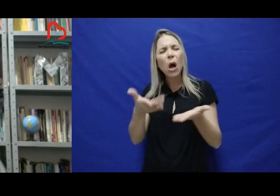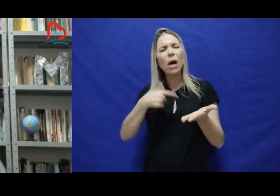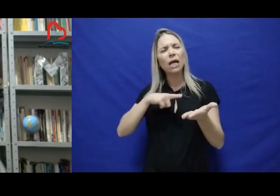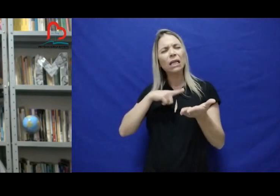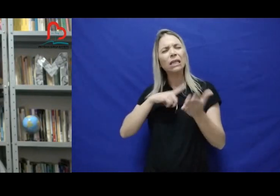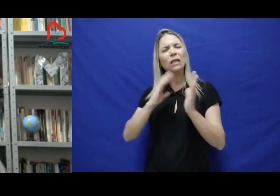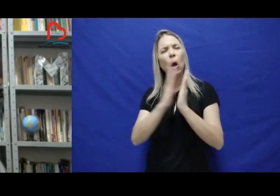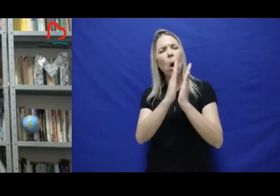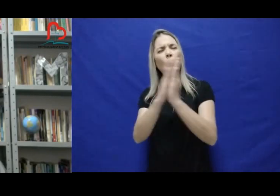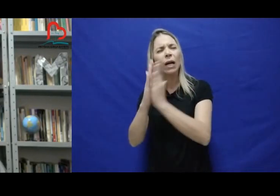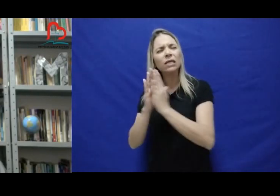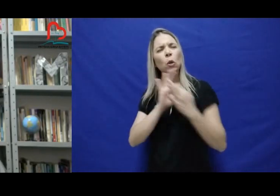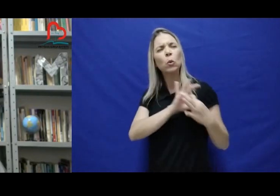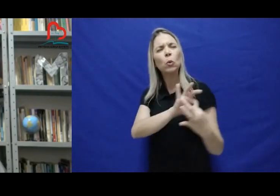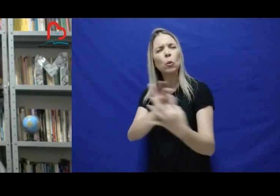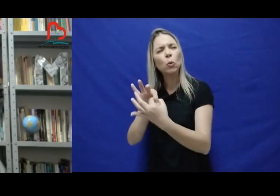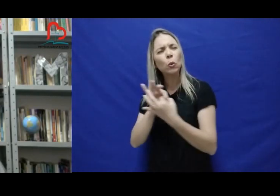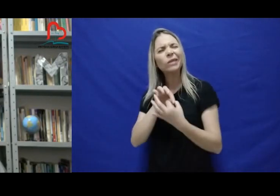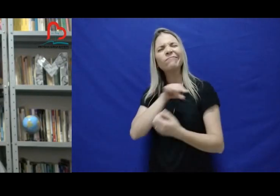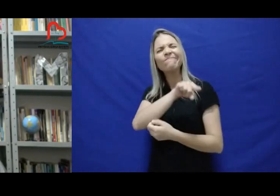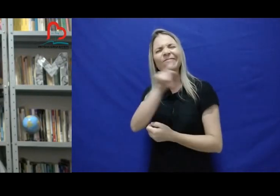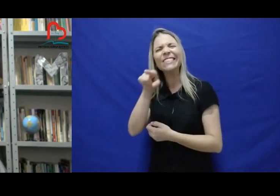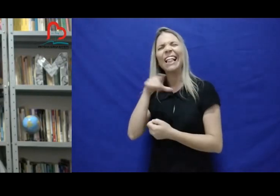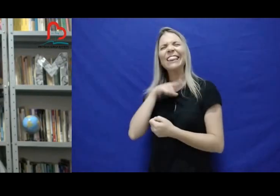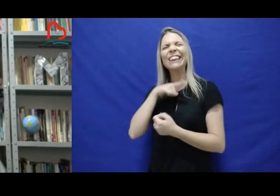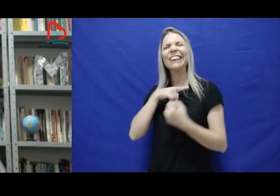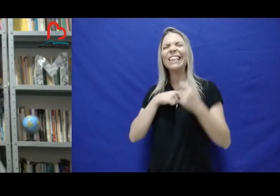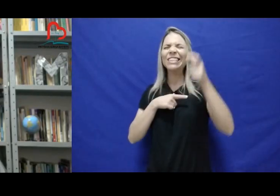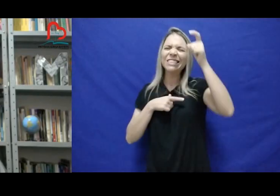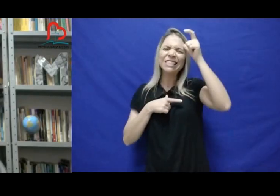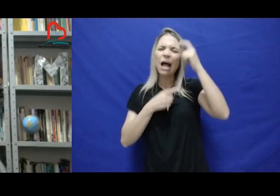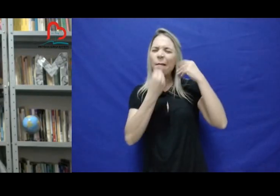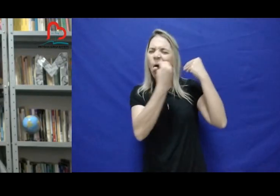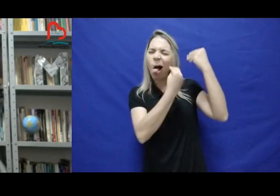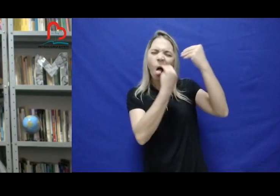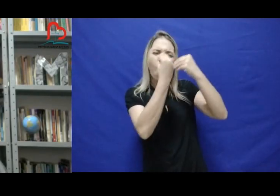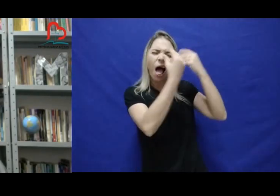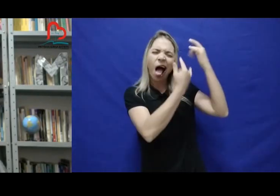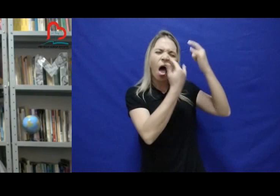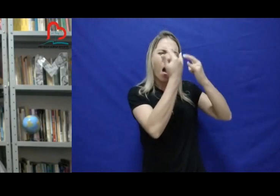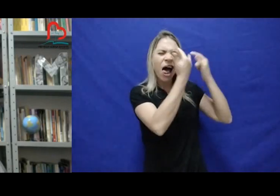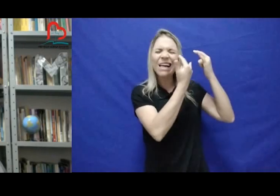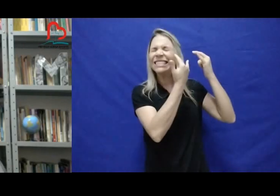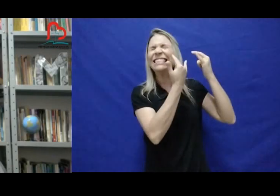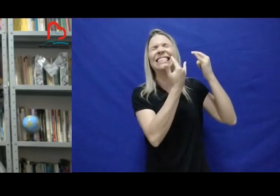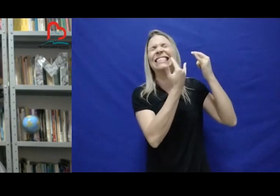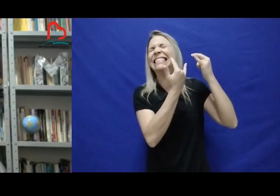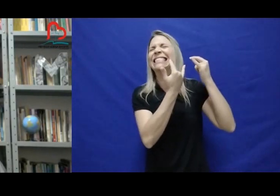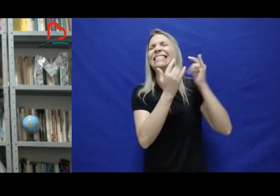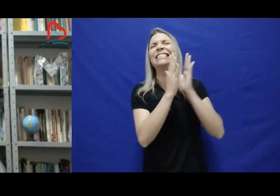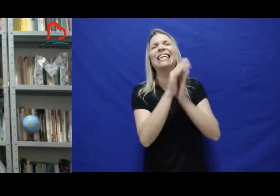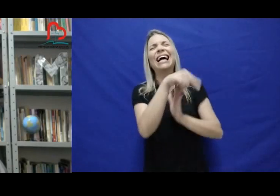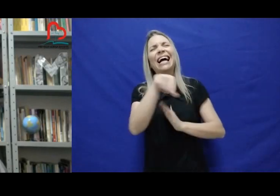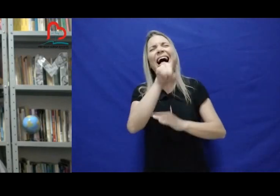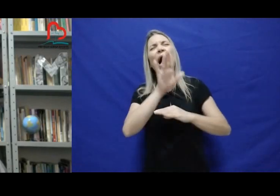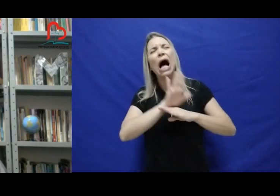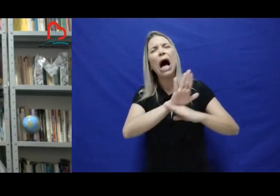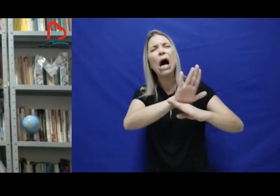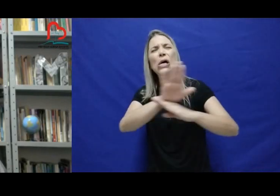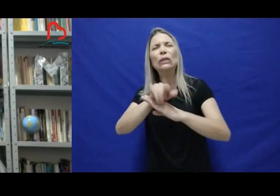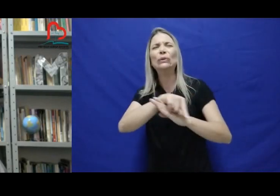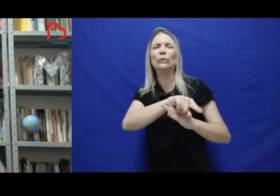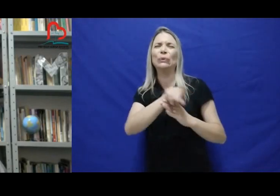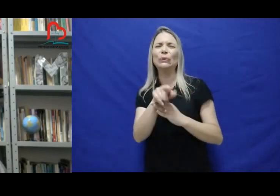permita que as pessoas que nesse momento oram comigo e que têm cedido à conversa do tentador e que